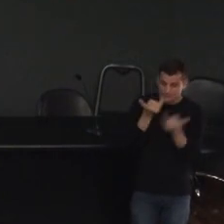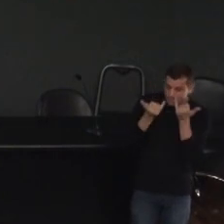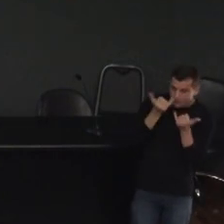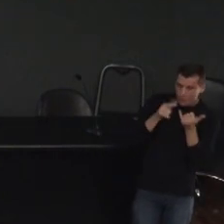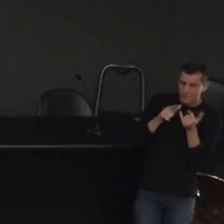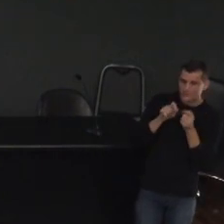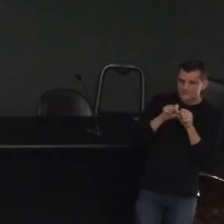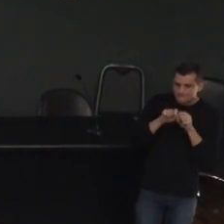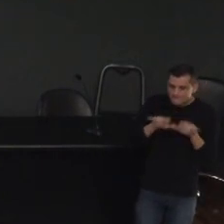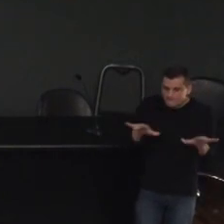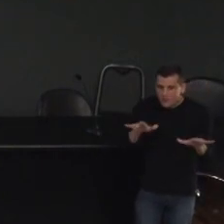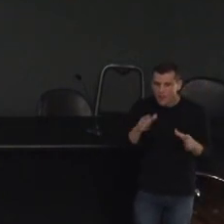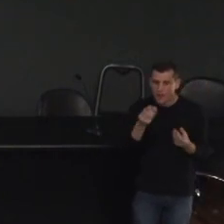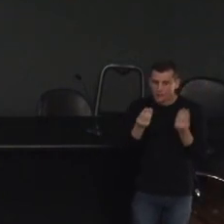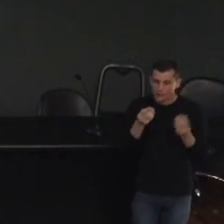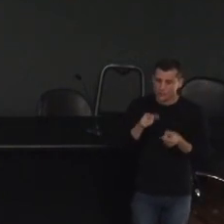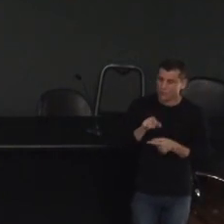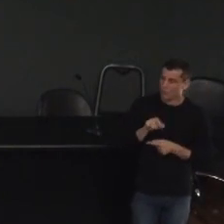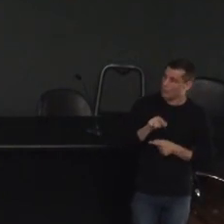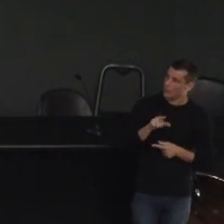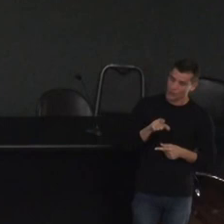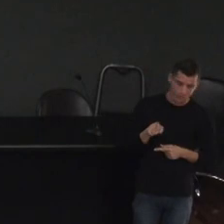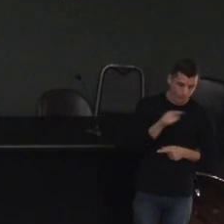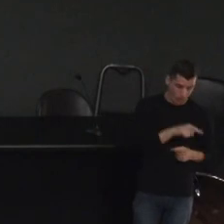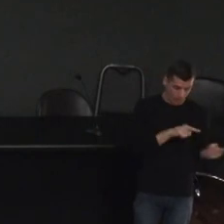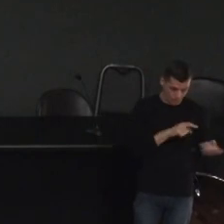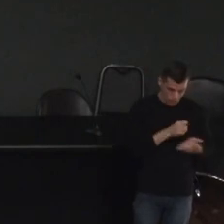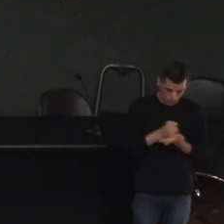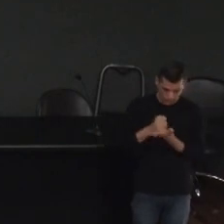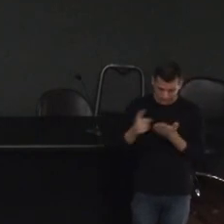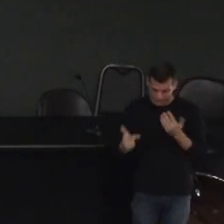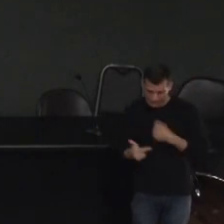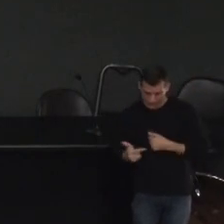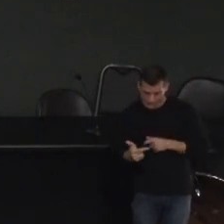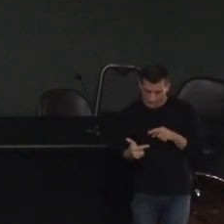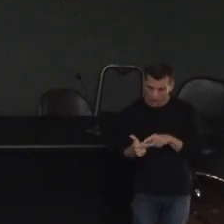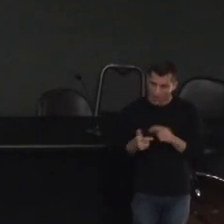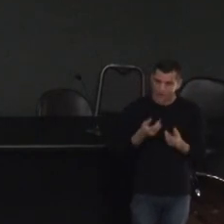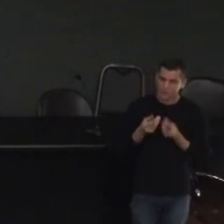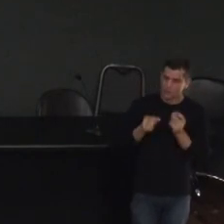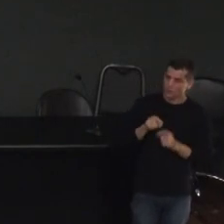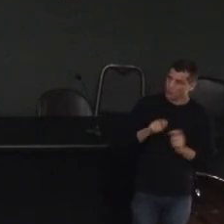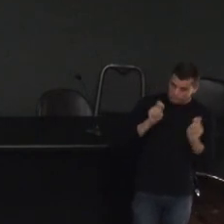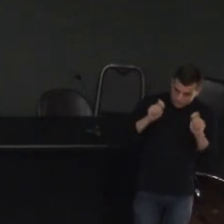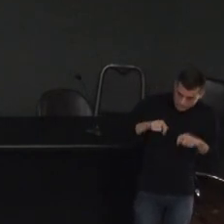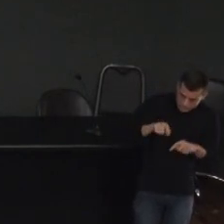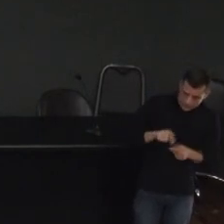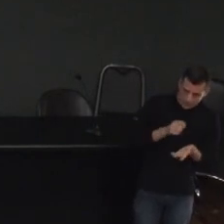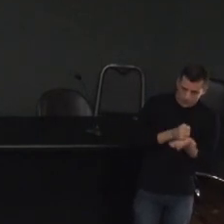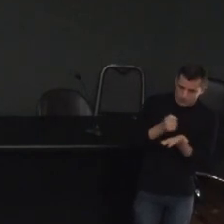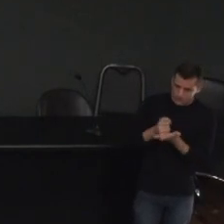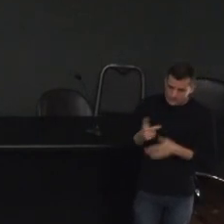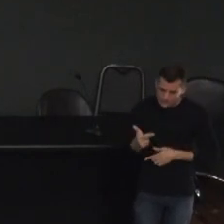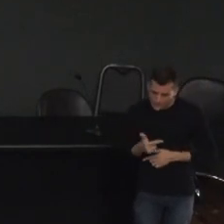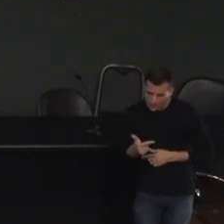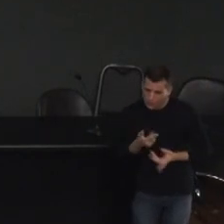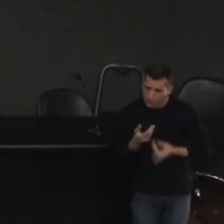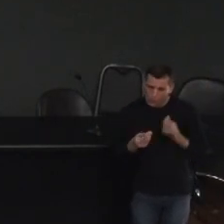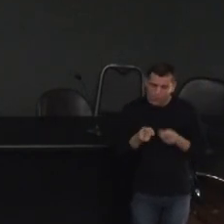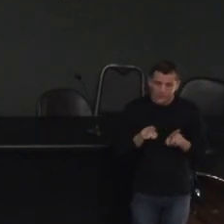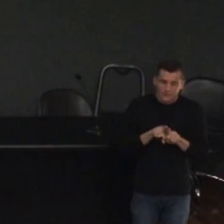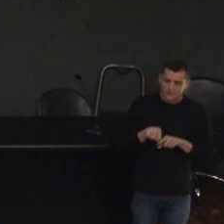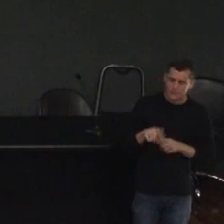subcontratado Então as previsões de impossibilidade ou possibilidade de contratação e como vai funcionar eventuais